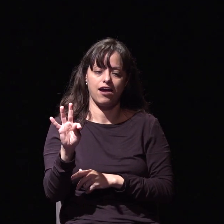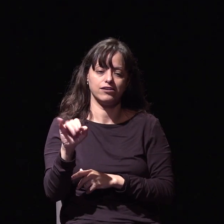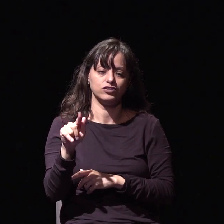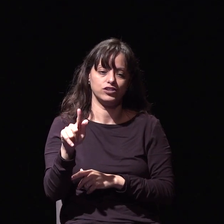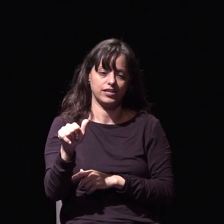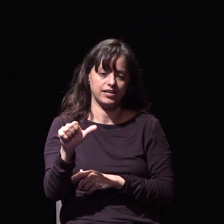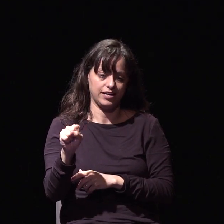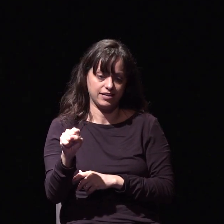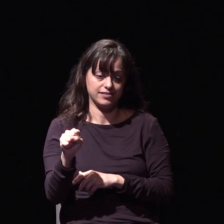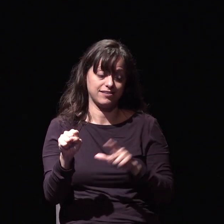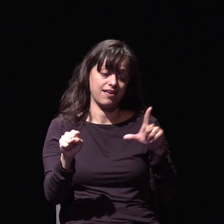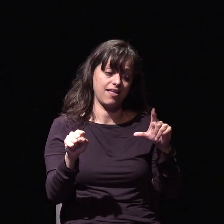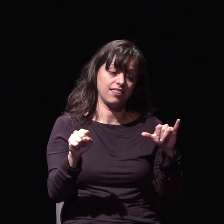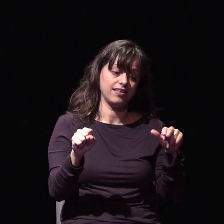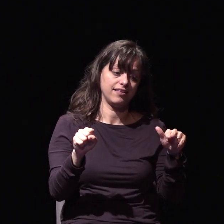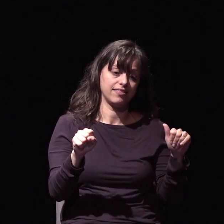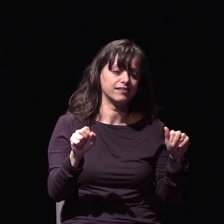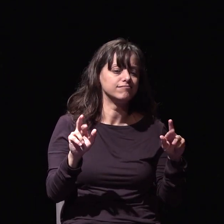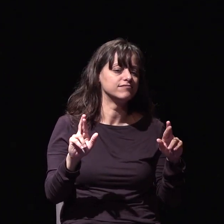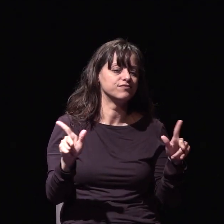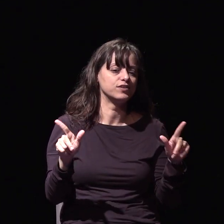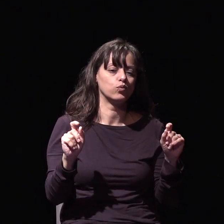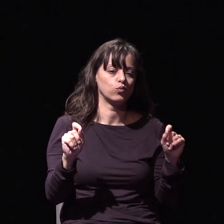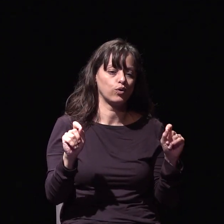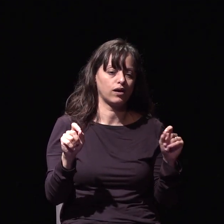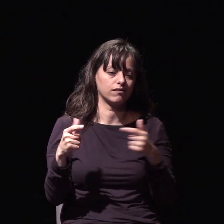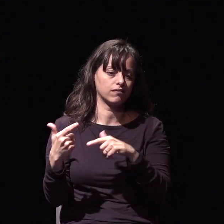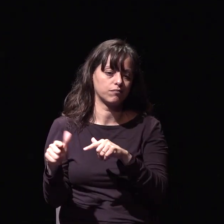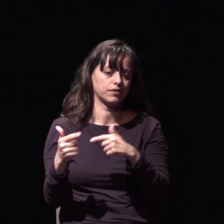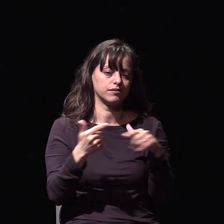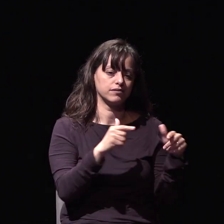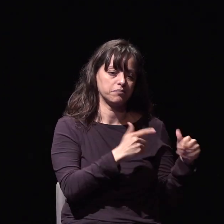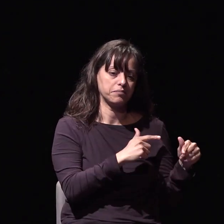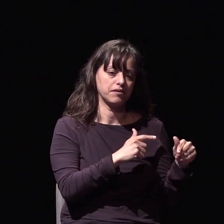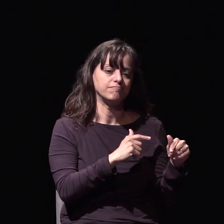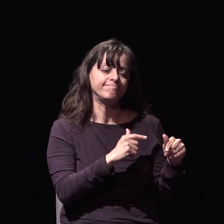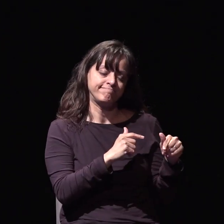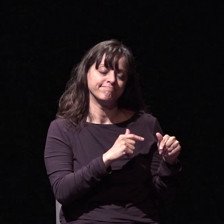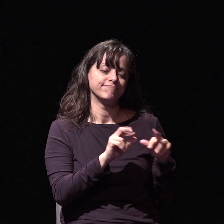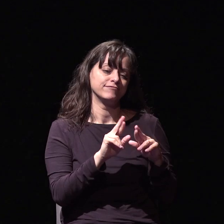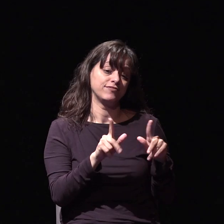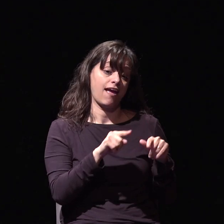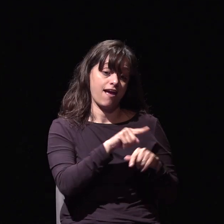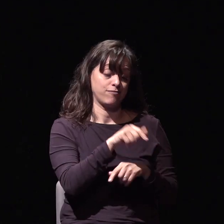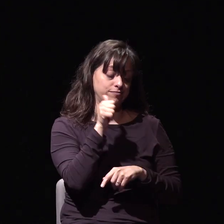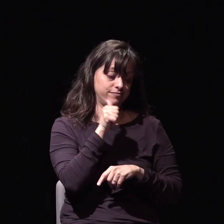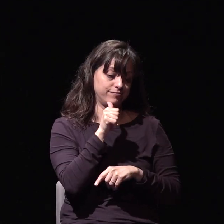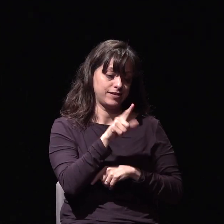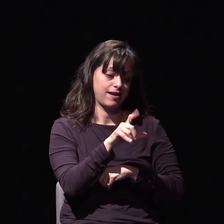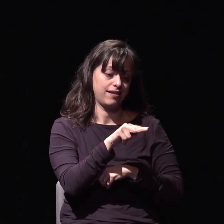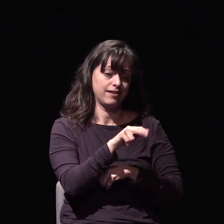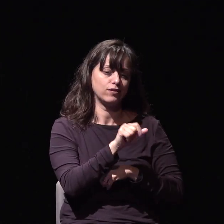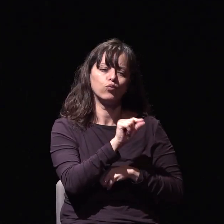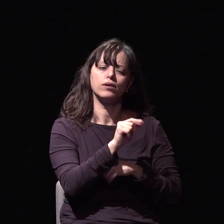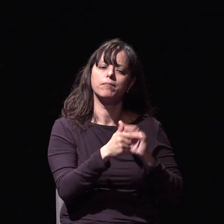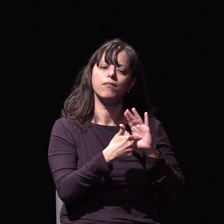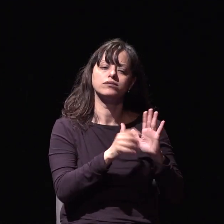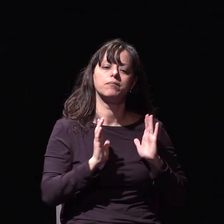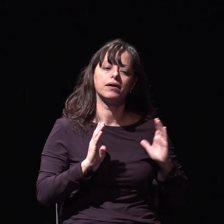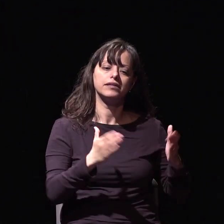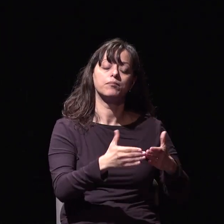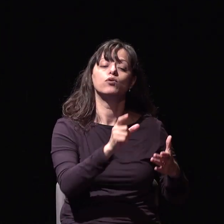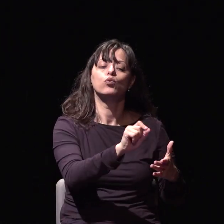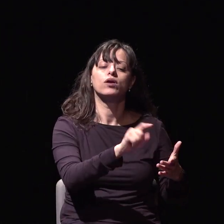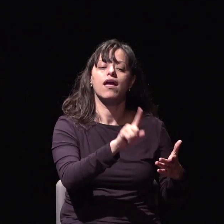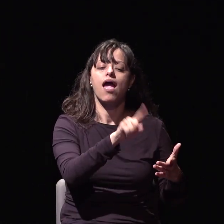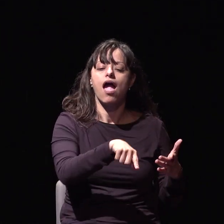quando se fala da Lina, que é o que a Lina traz para a gente do ponto de vista de patrimônio, a leitura que ela